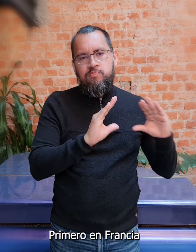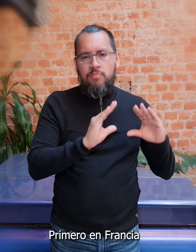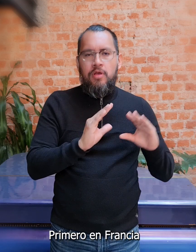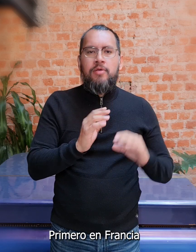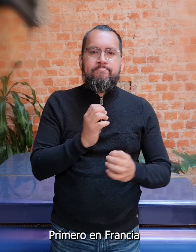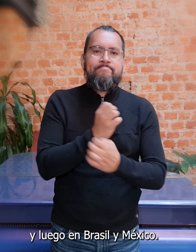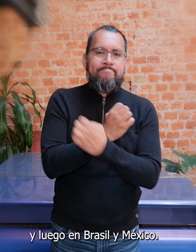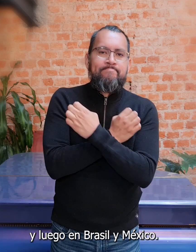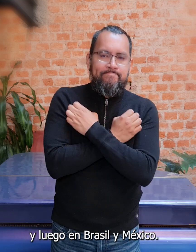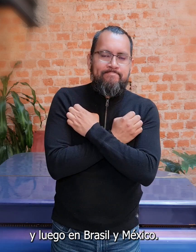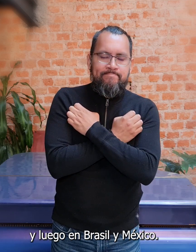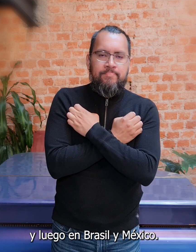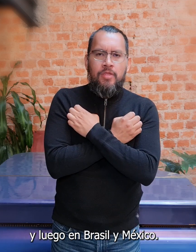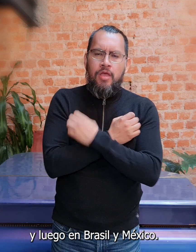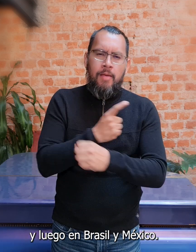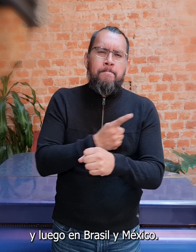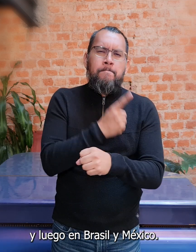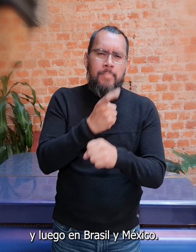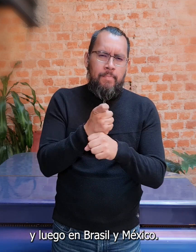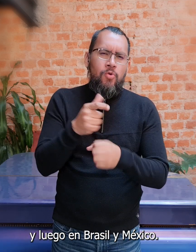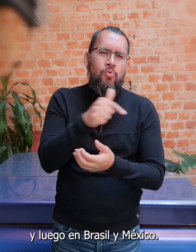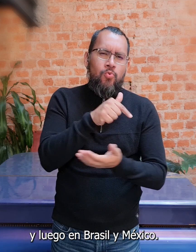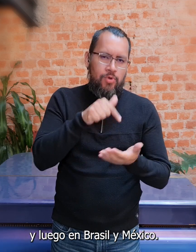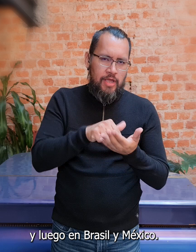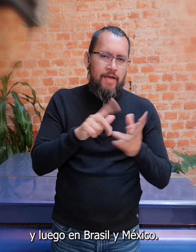y luego en Brasil y México.